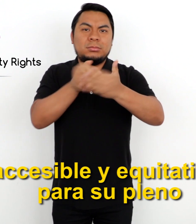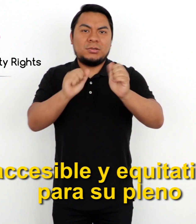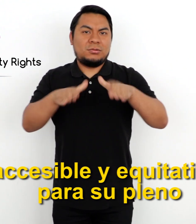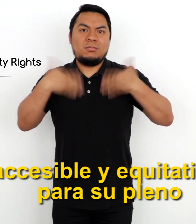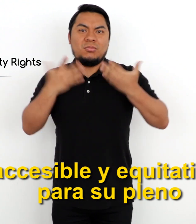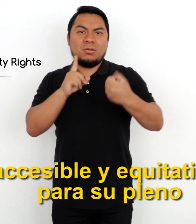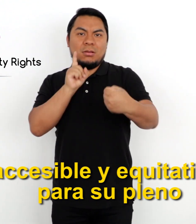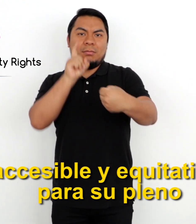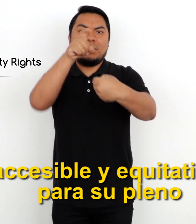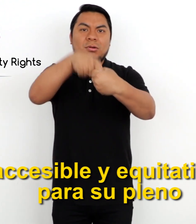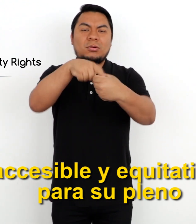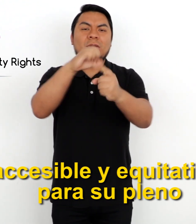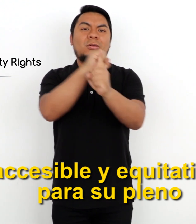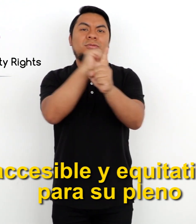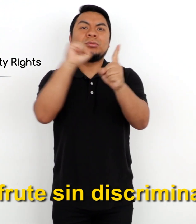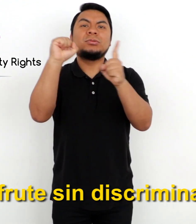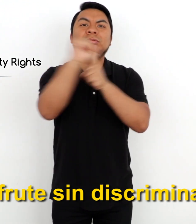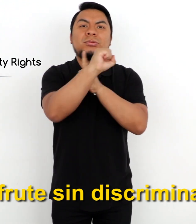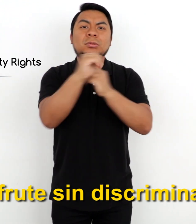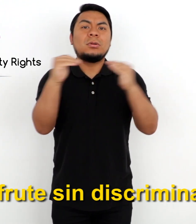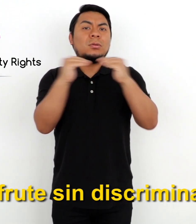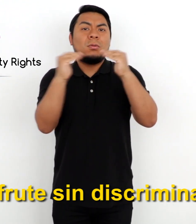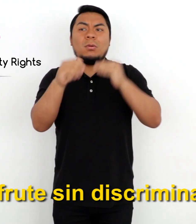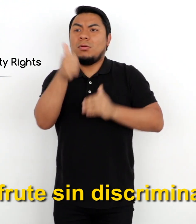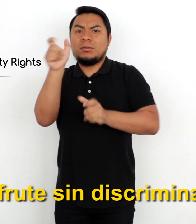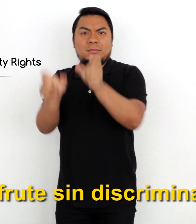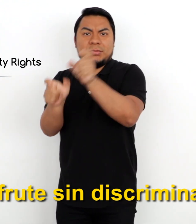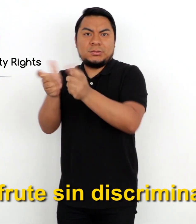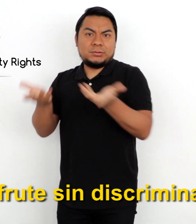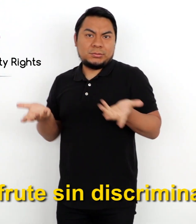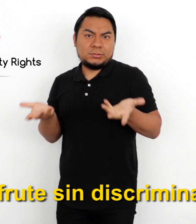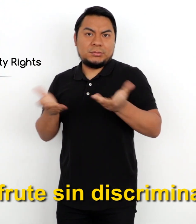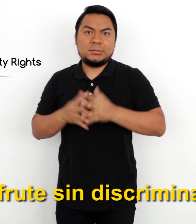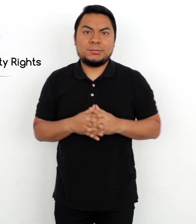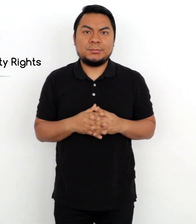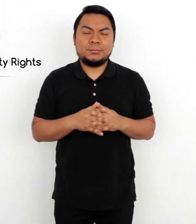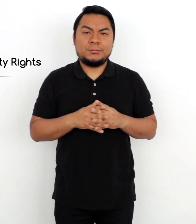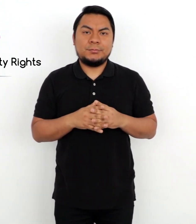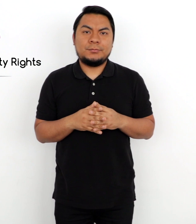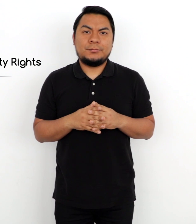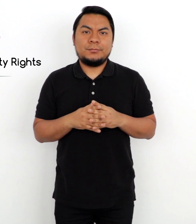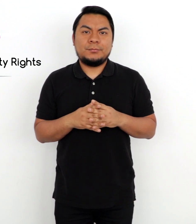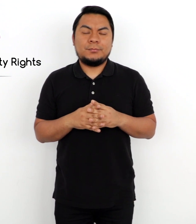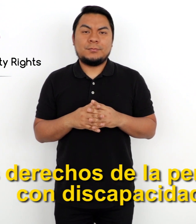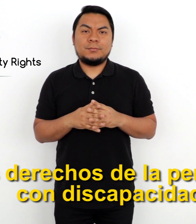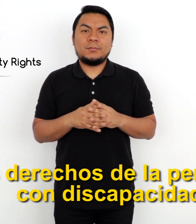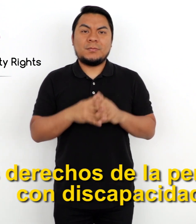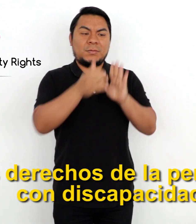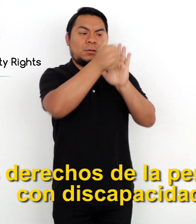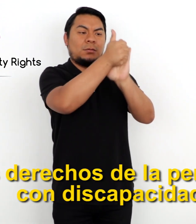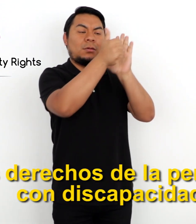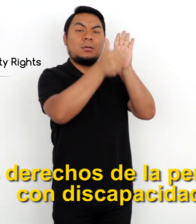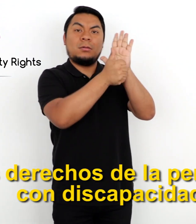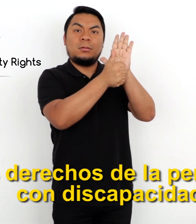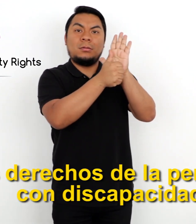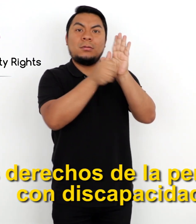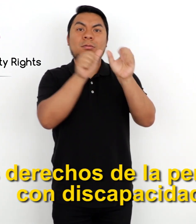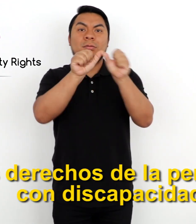y equitativo para su pleno disfrute sin discriminación. Los derechos de la persona con